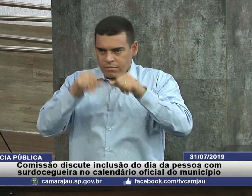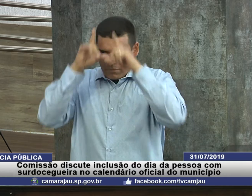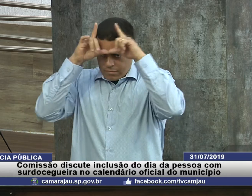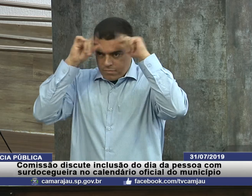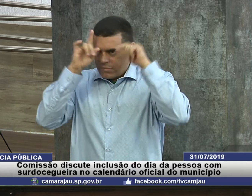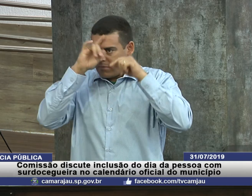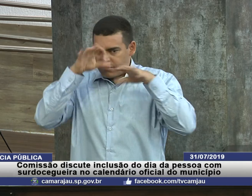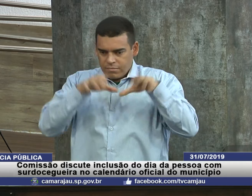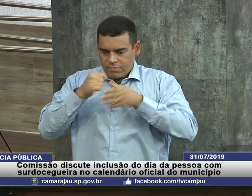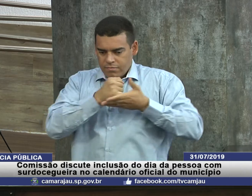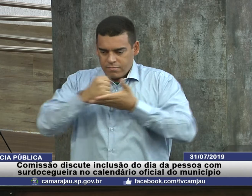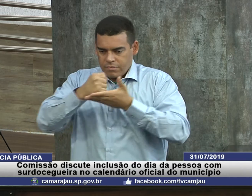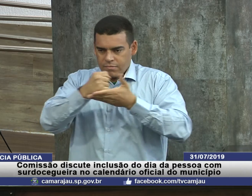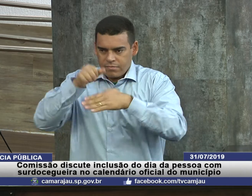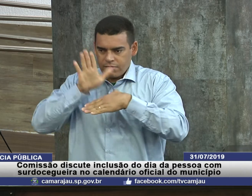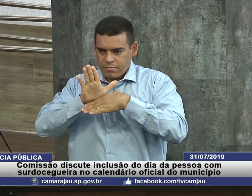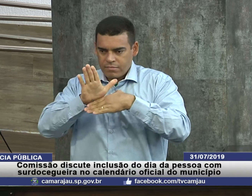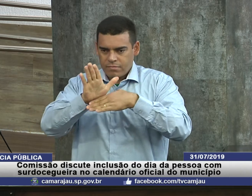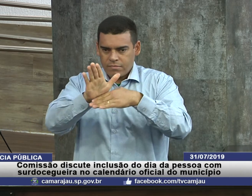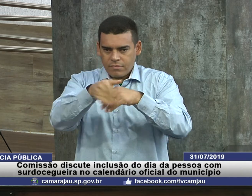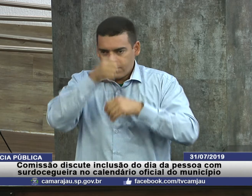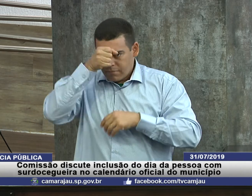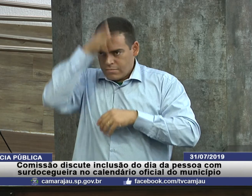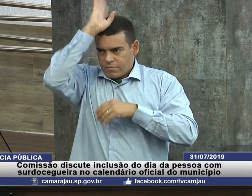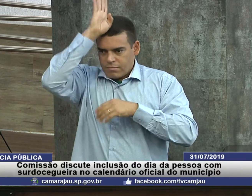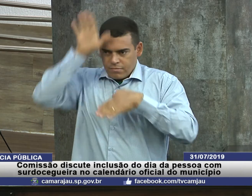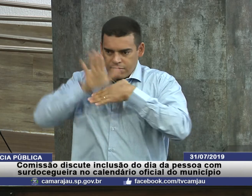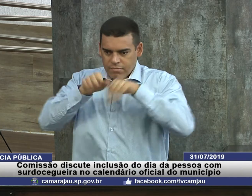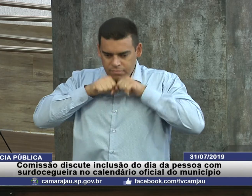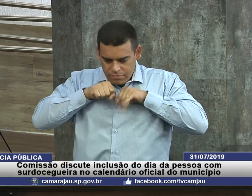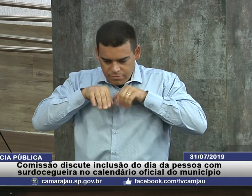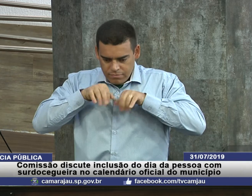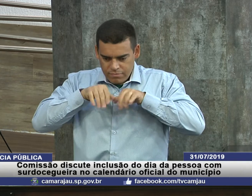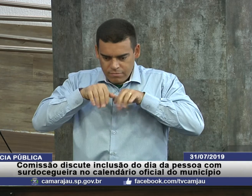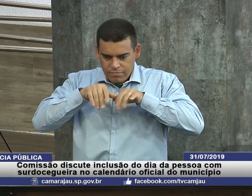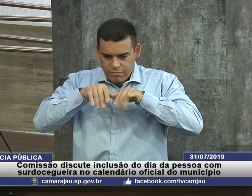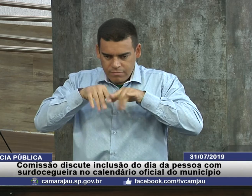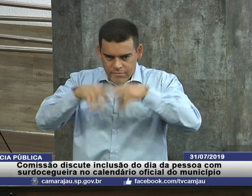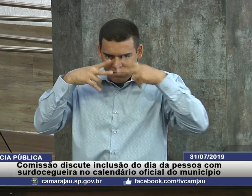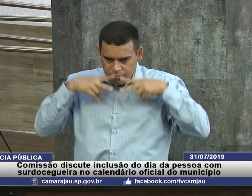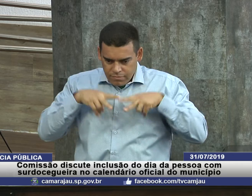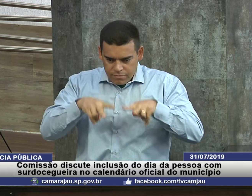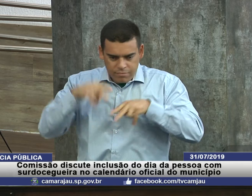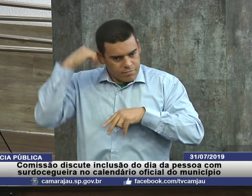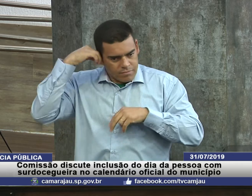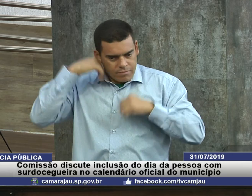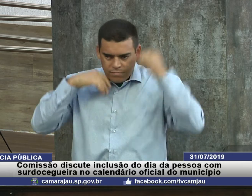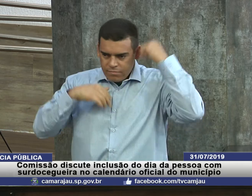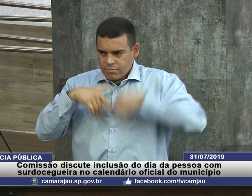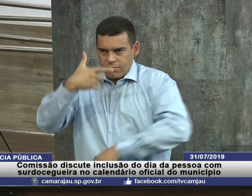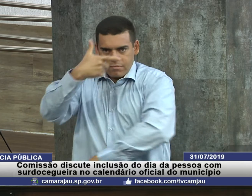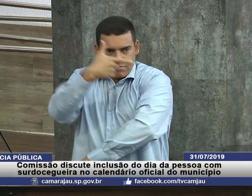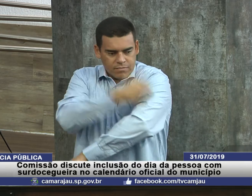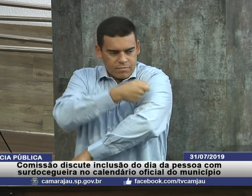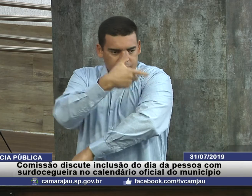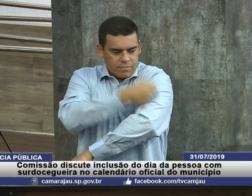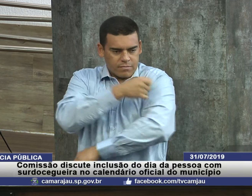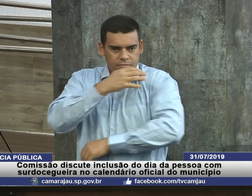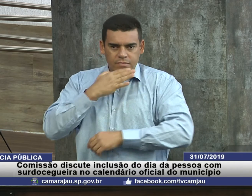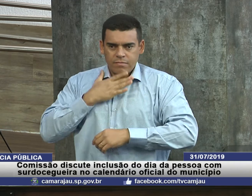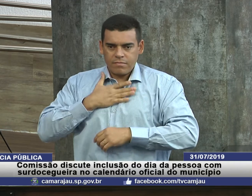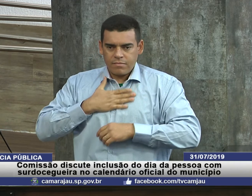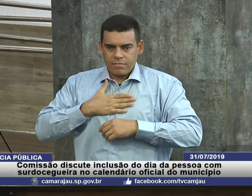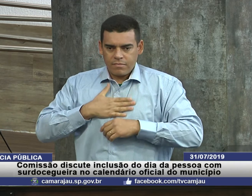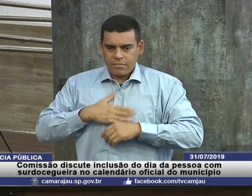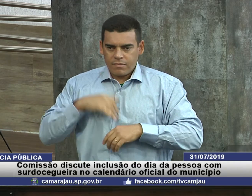ter um filho doente, morando num espaço rural, sem muito recurso na época. E a minha mãe me levou para o hospital para tentar